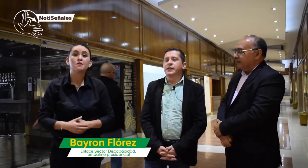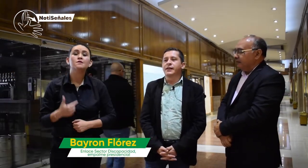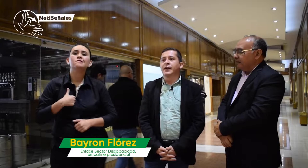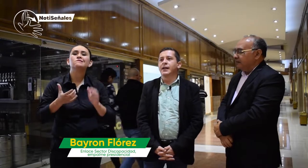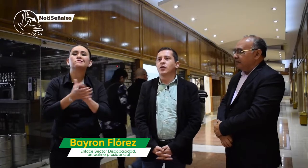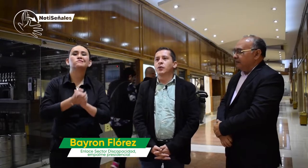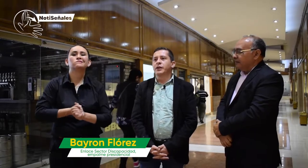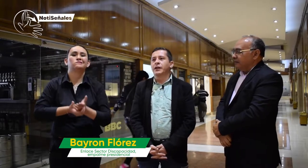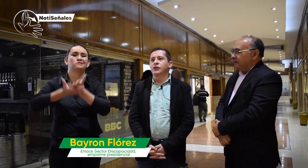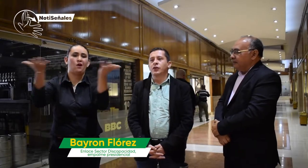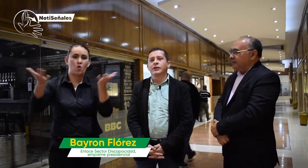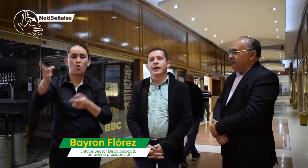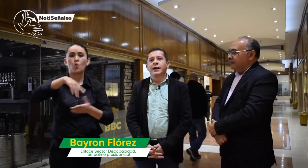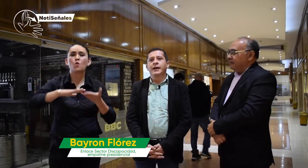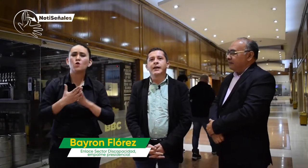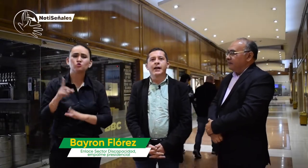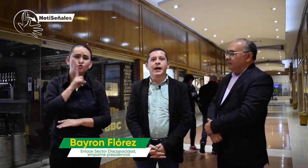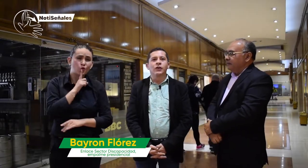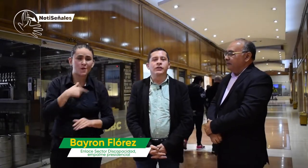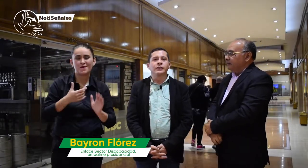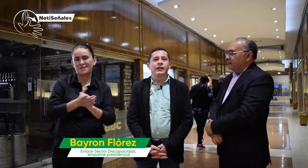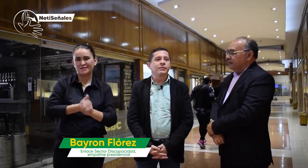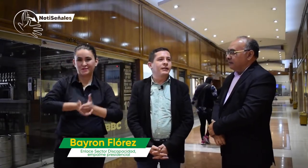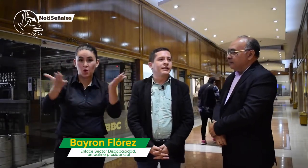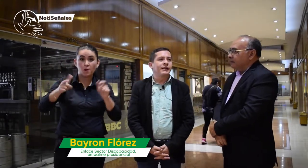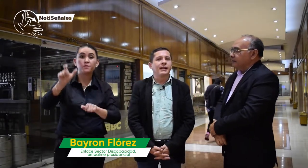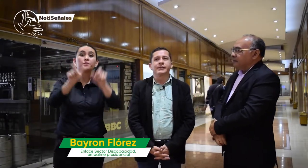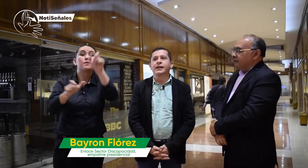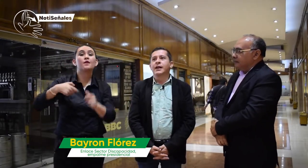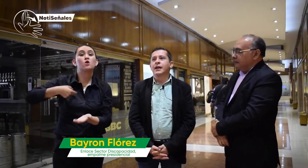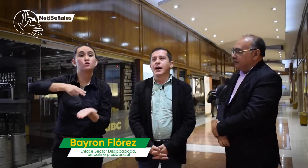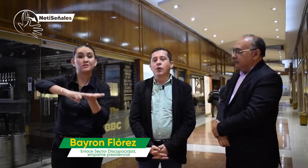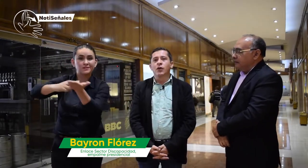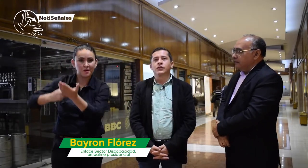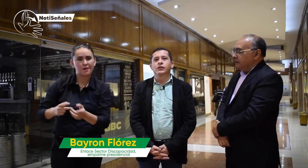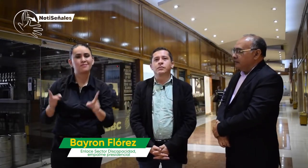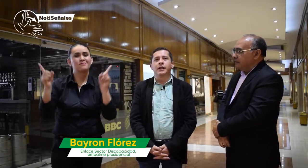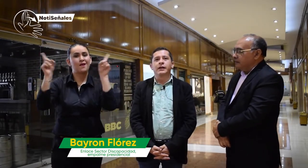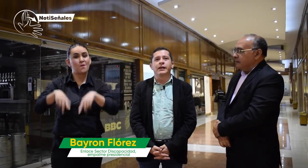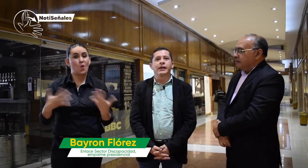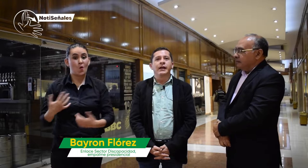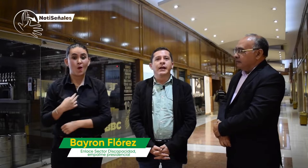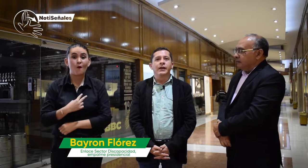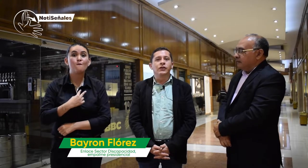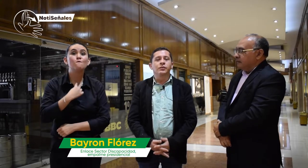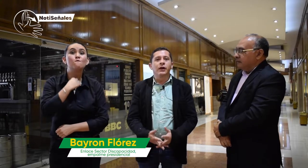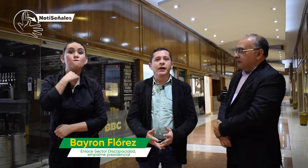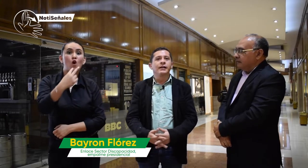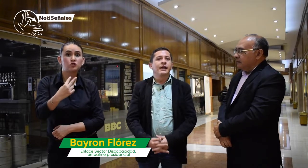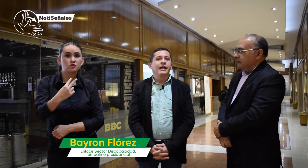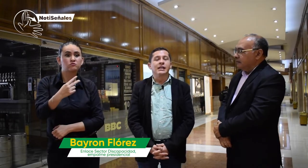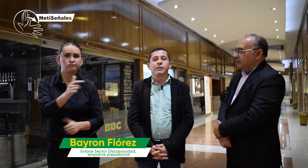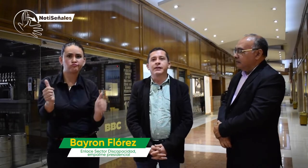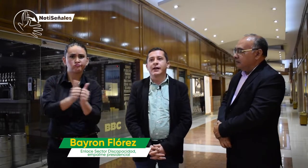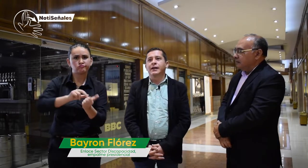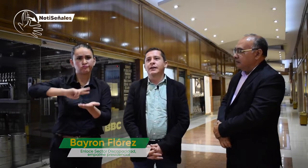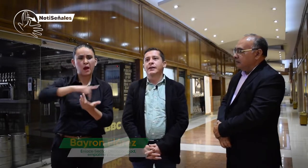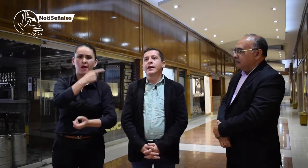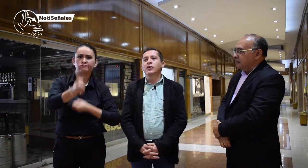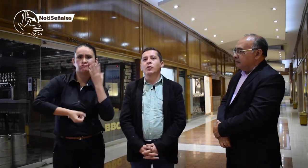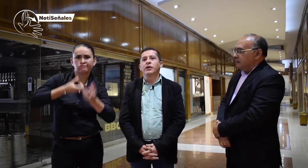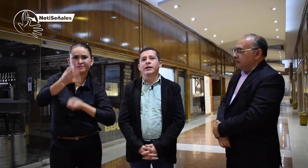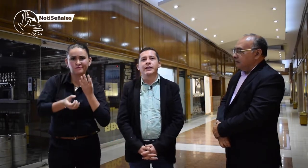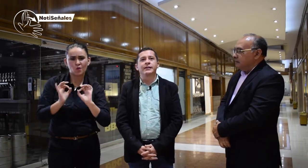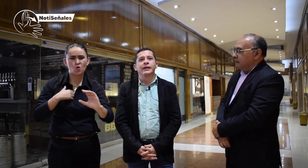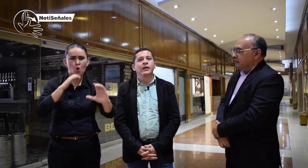muy especial a la comunidad sorda y a los intérpretes que hacen la voz para que ellos puedan expresar